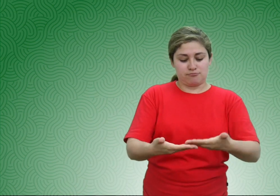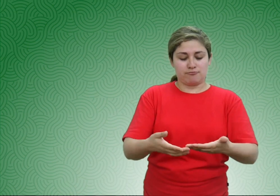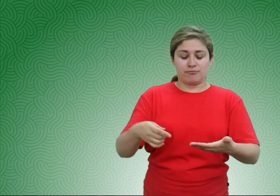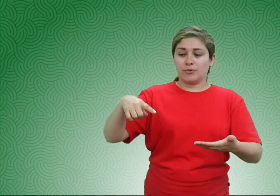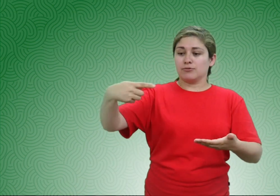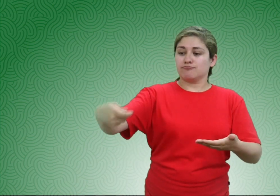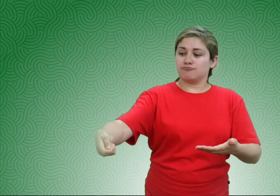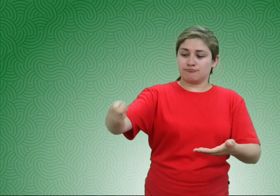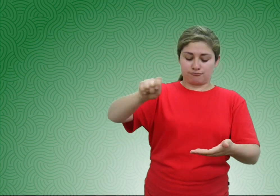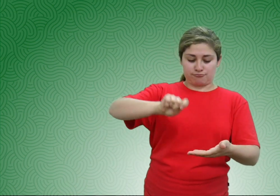atar.